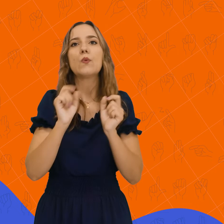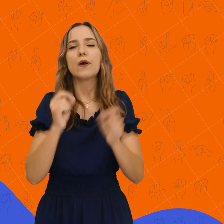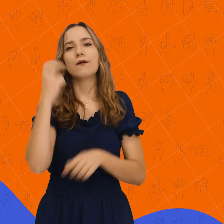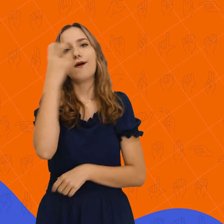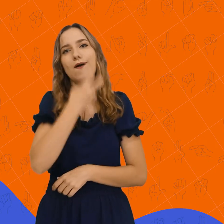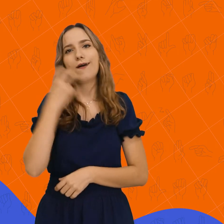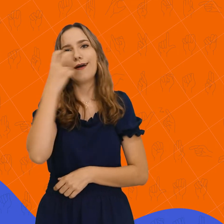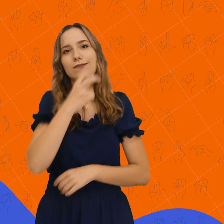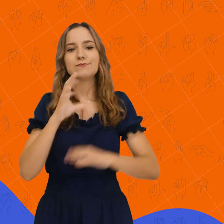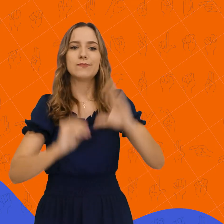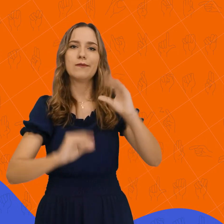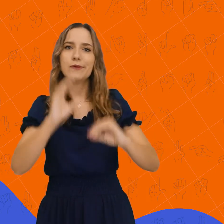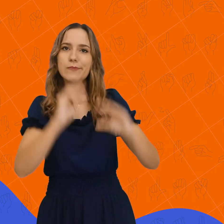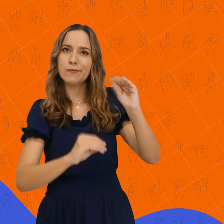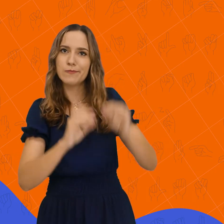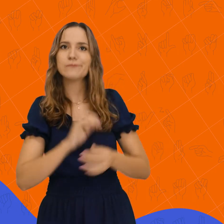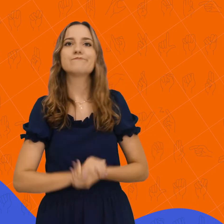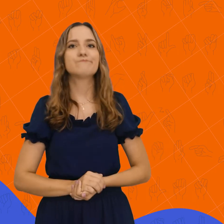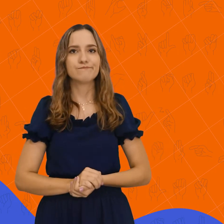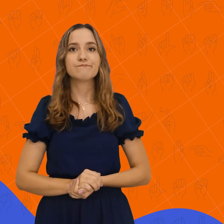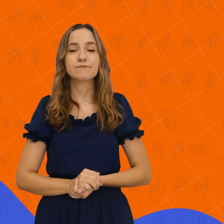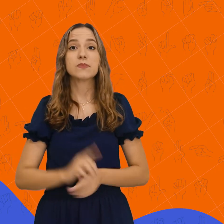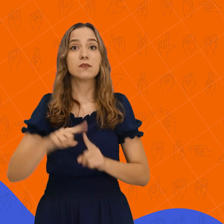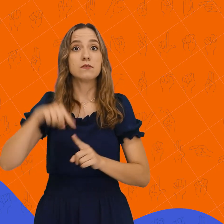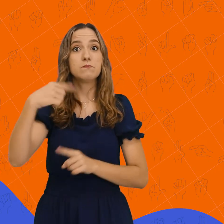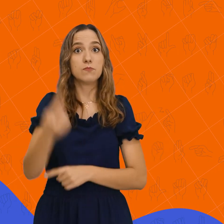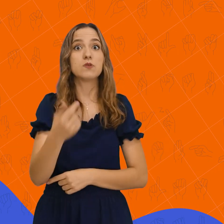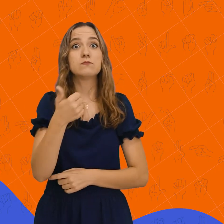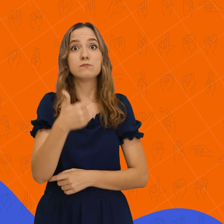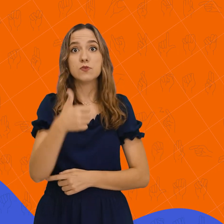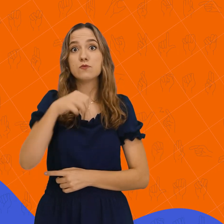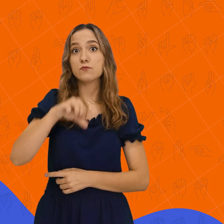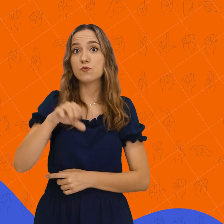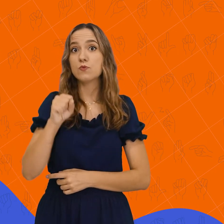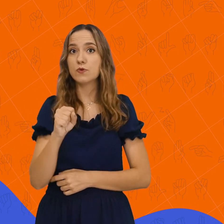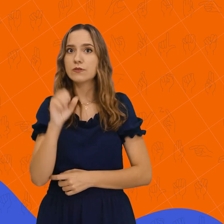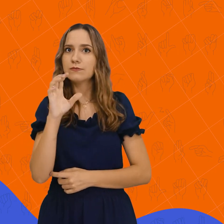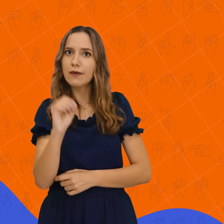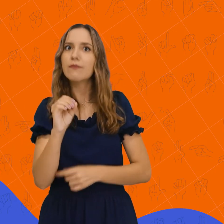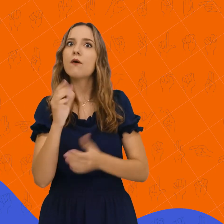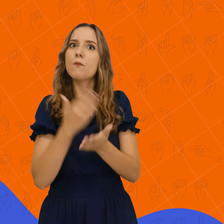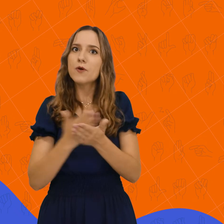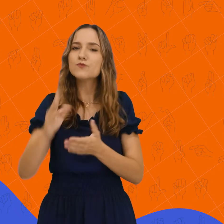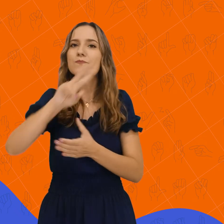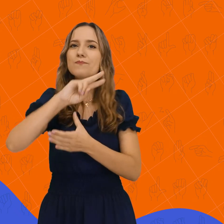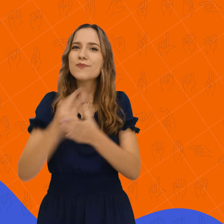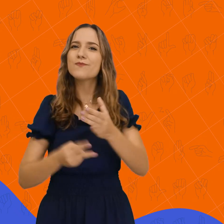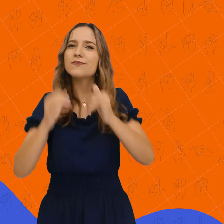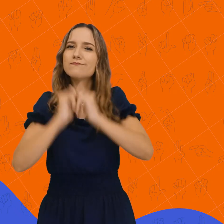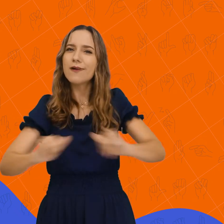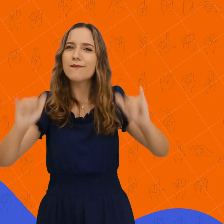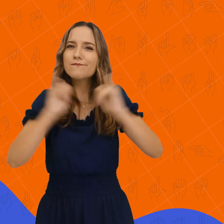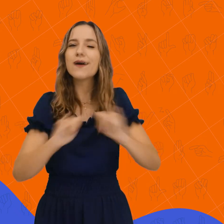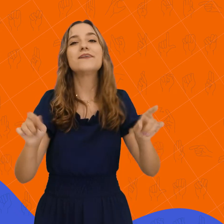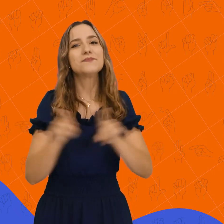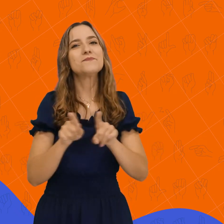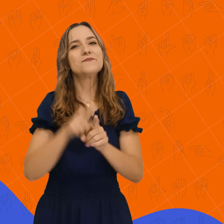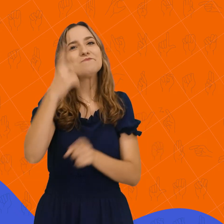o oralismo. Em 1880, com a divulgação do bilinguismo, aqui também iniciamos a